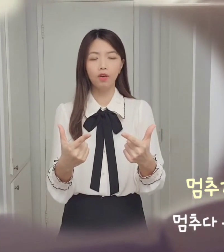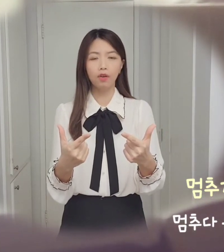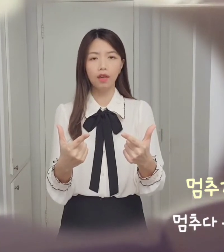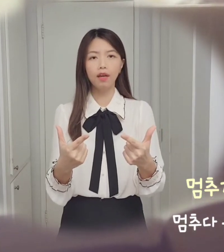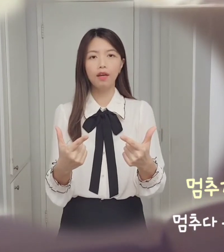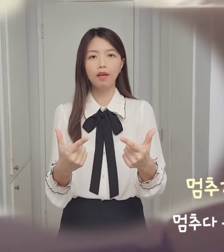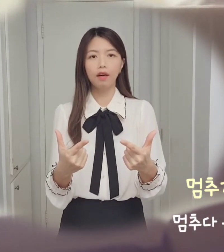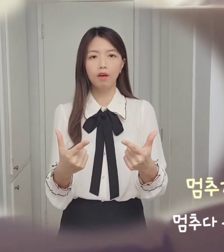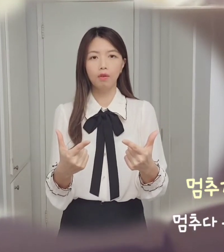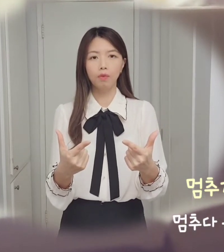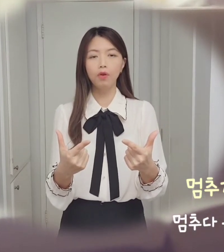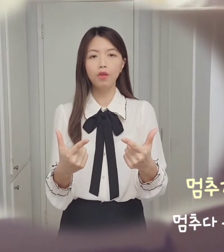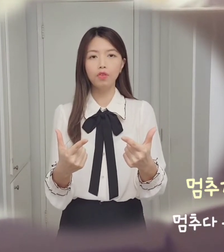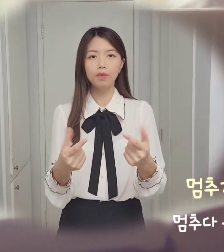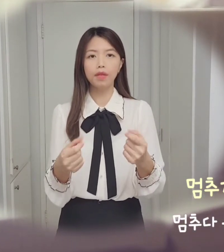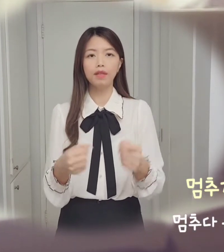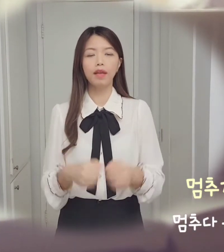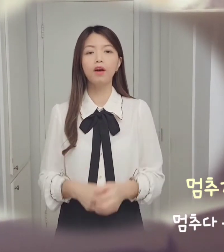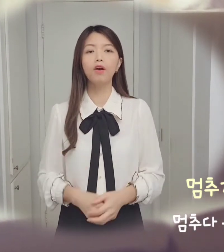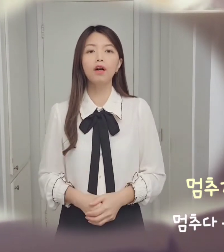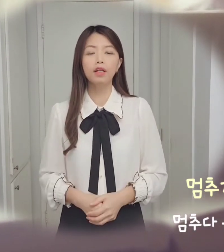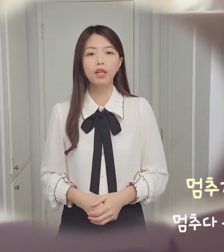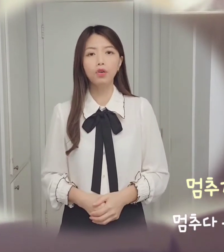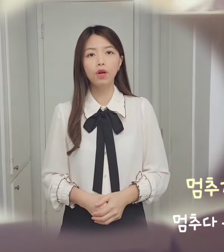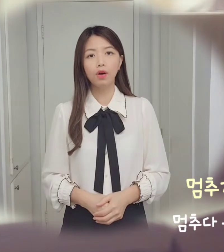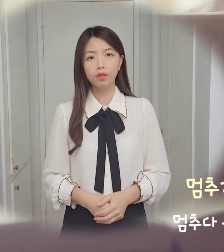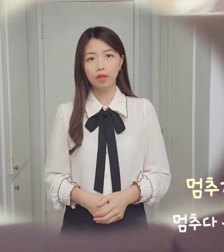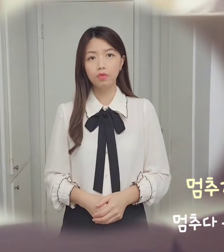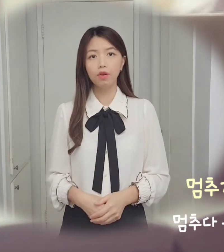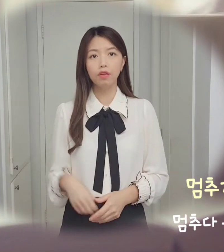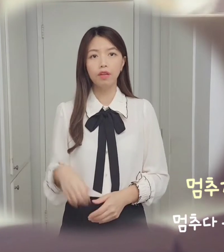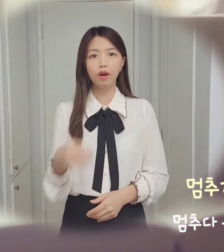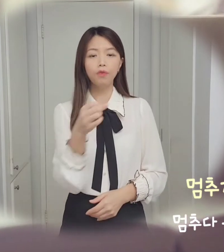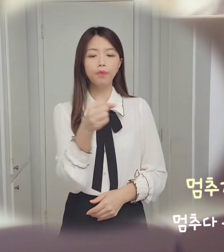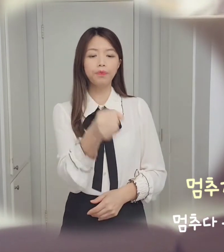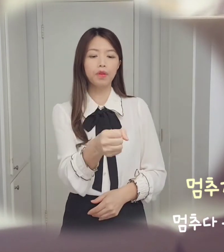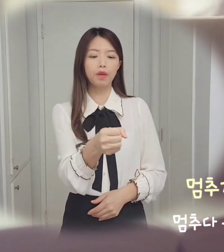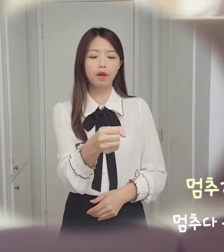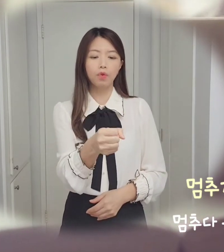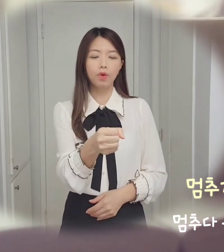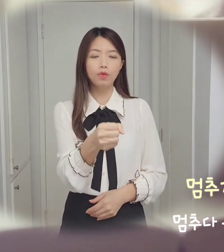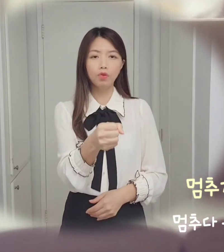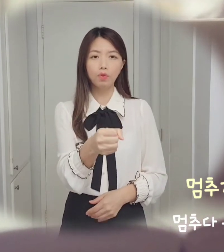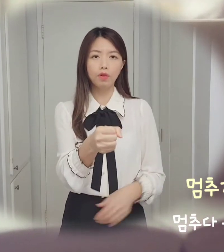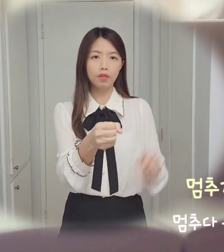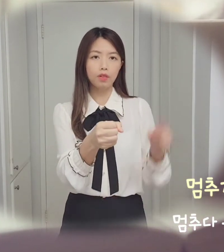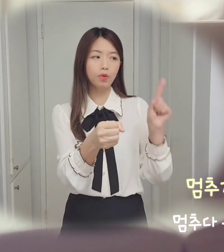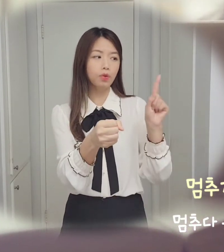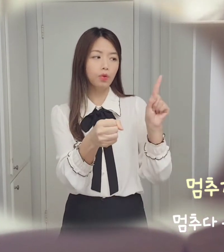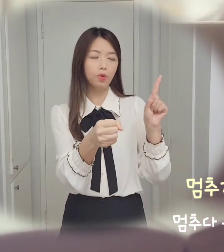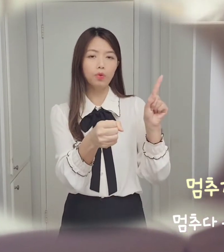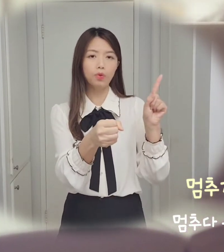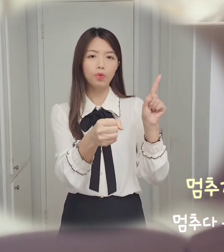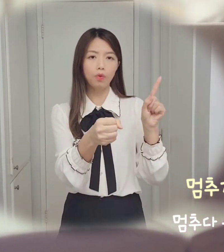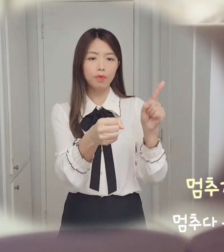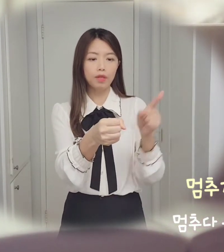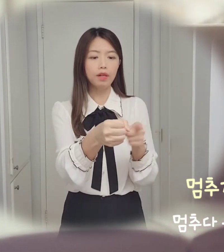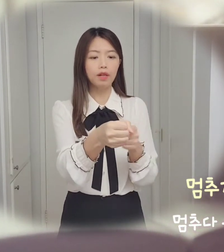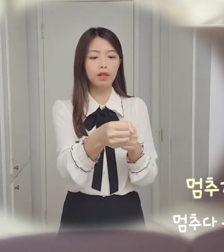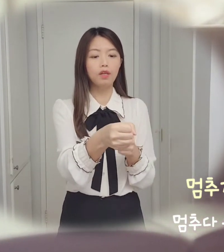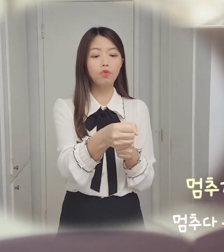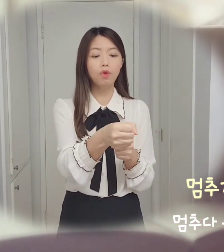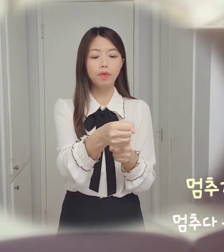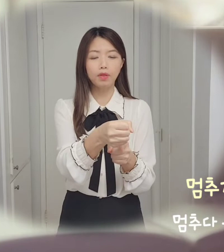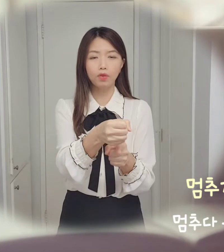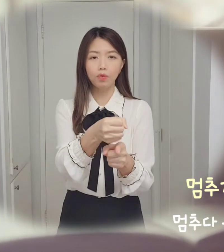이유는 이렇게 표현해 주시면 되는데요. 이유라고 하는 뜻의 수어는요, 왼손 주먹 쥐시고 오른손